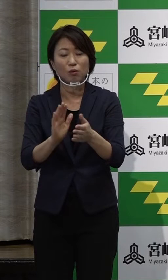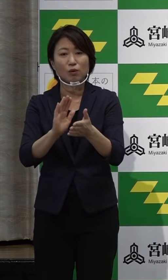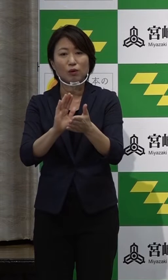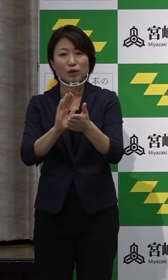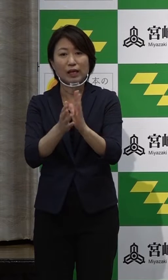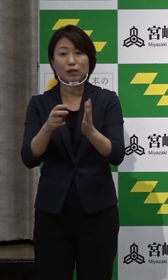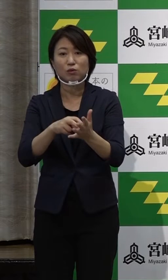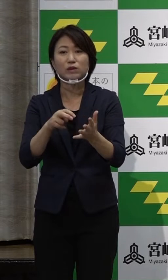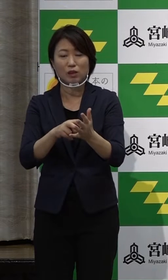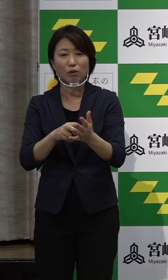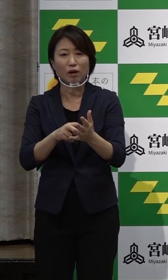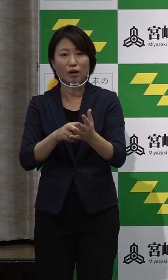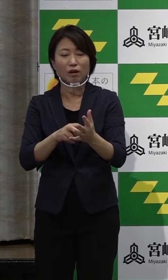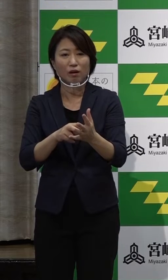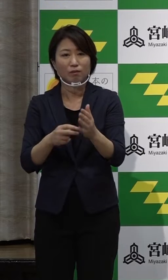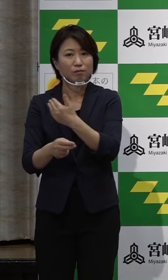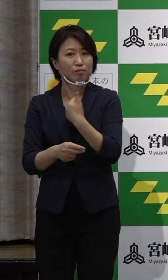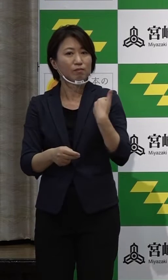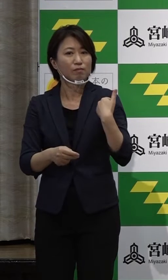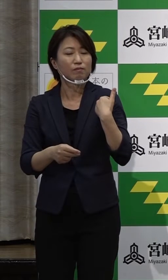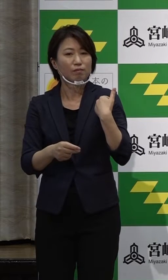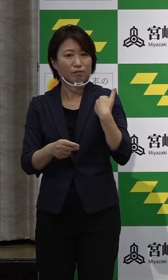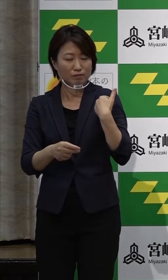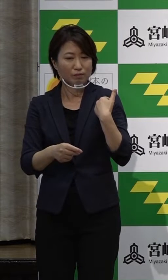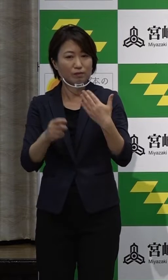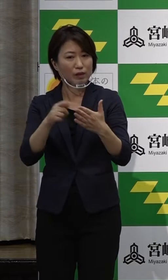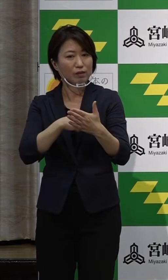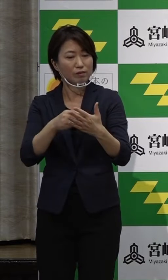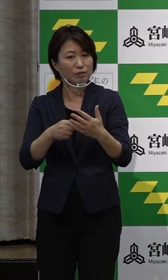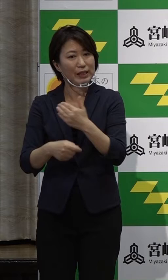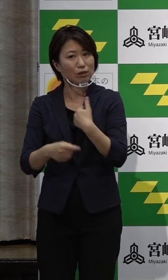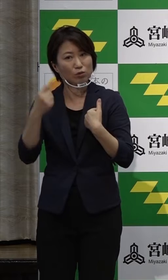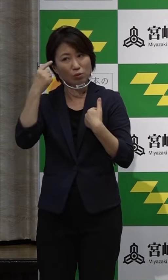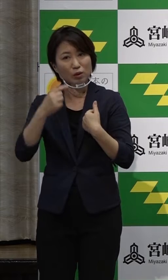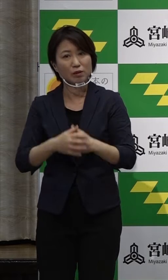クリアできるのかな、達成ができるのかなという見込みであります。